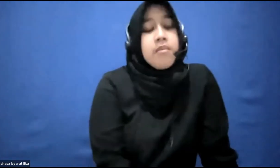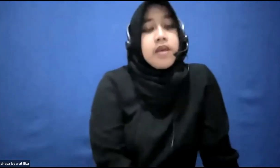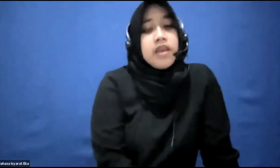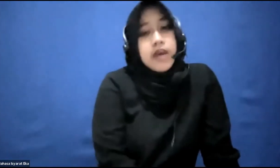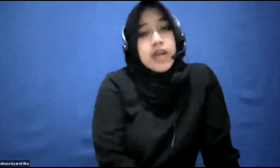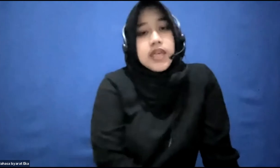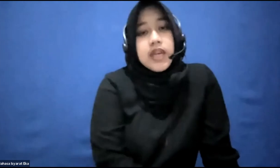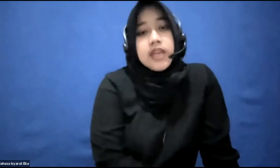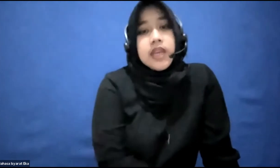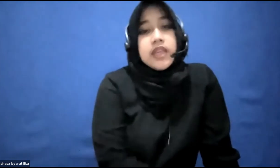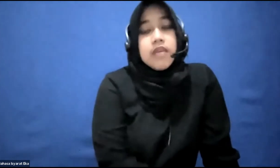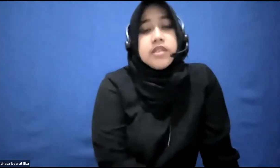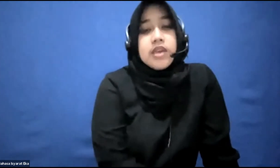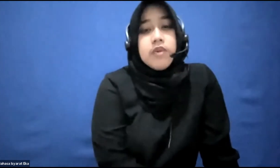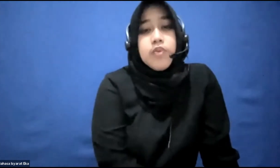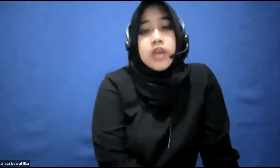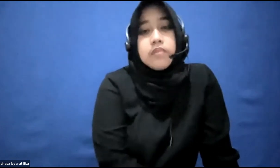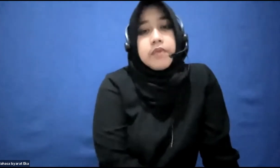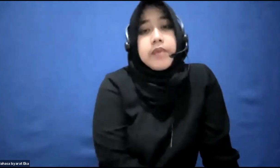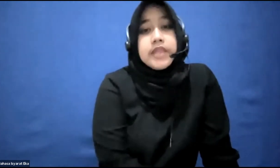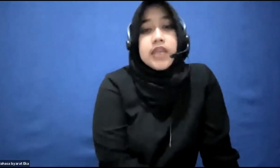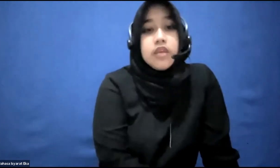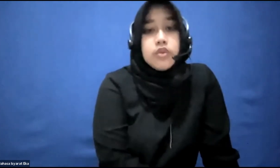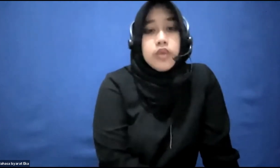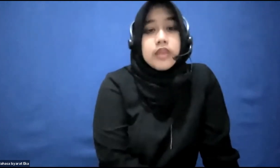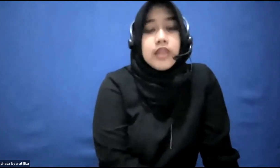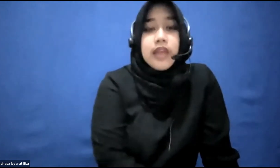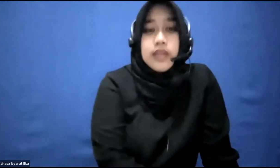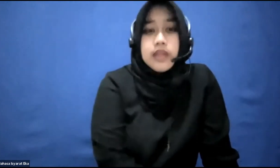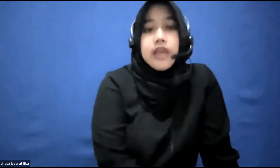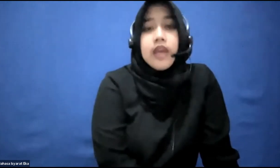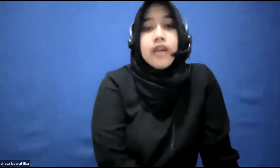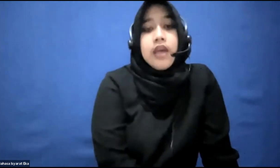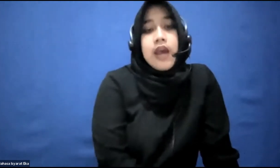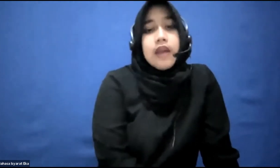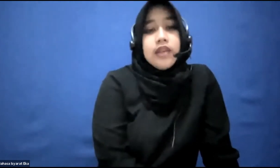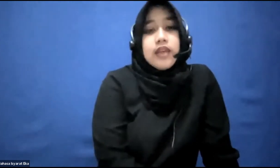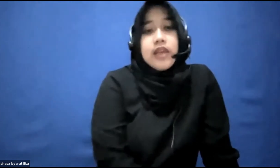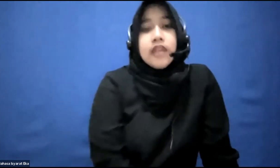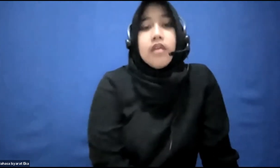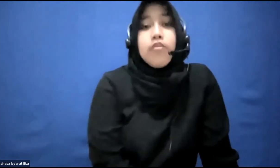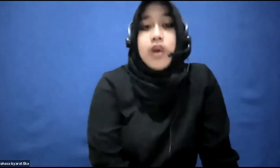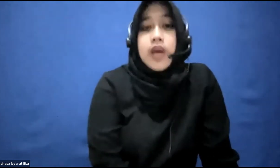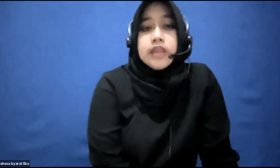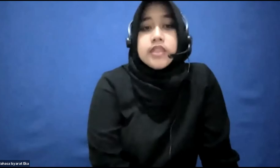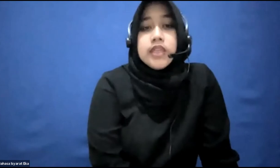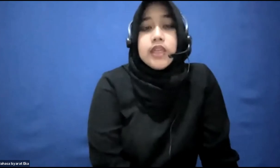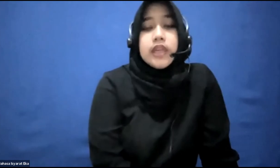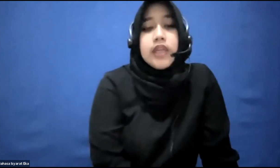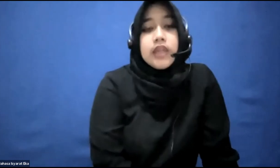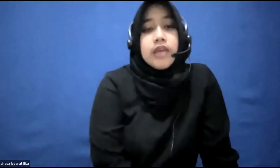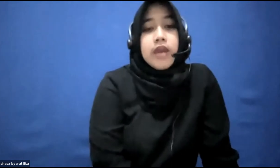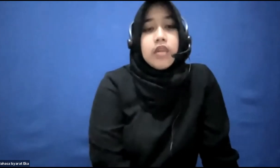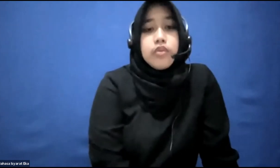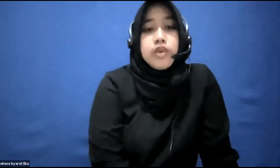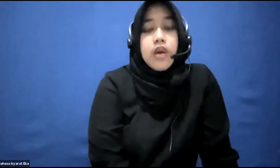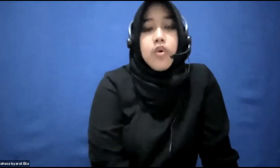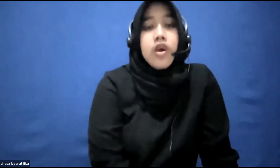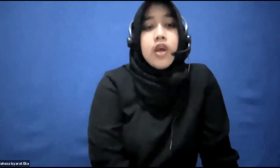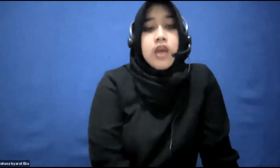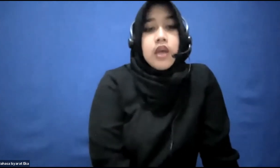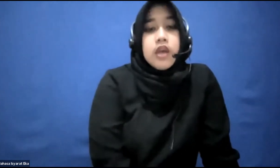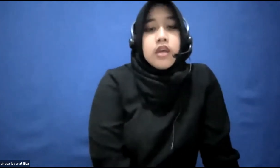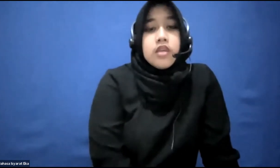Nah, bagaimana caranya kita bisa membuat pembaca itu tertarik dengan artikel yang kita buat? Jadi ketika tema itu